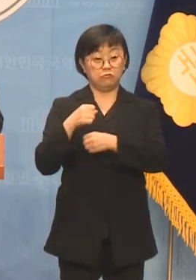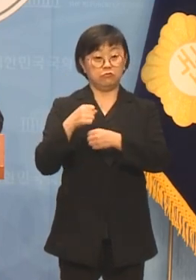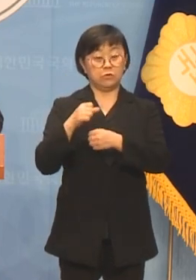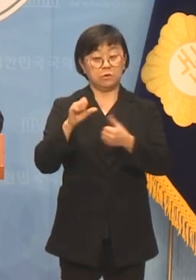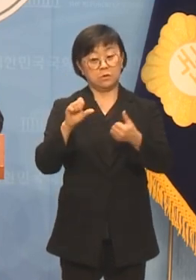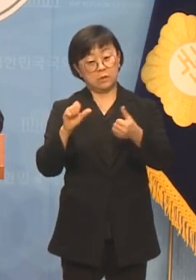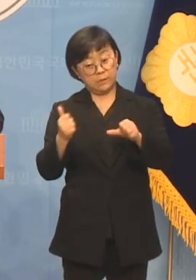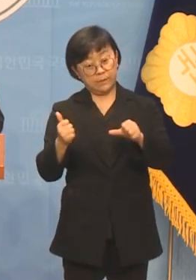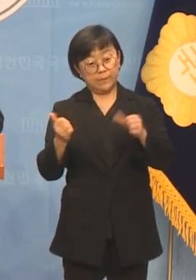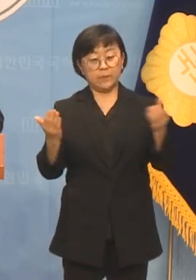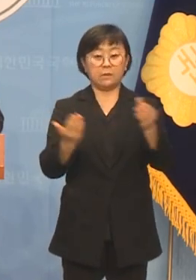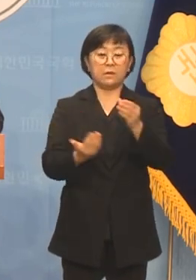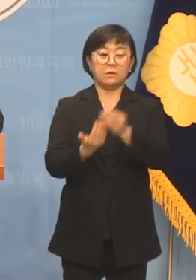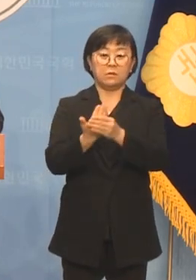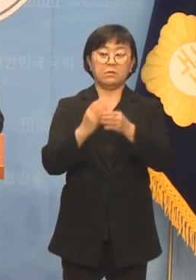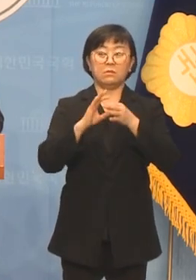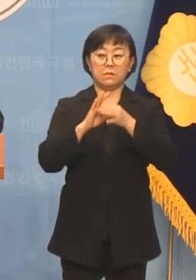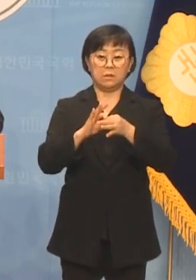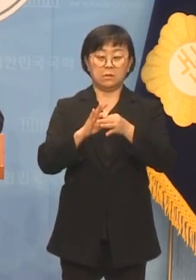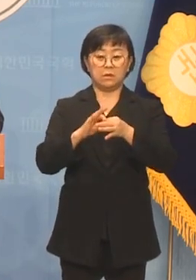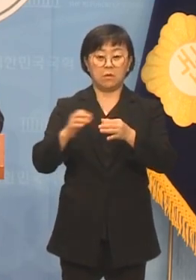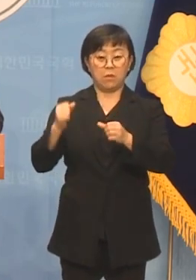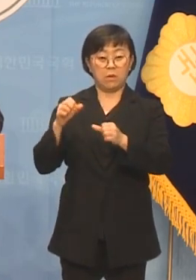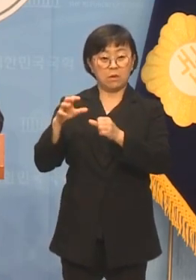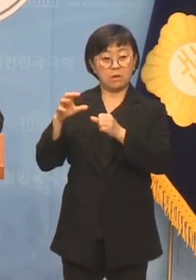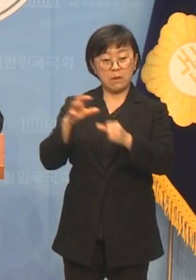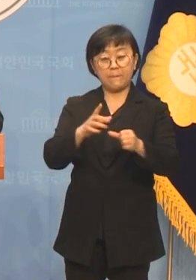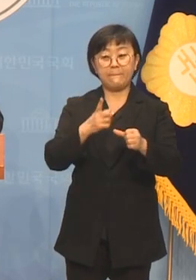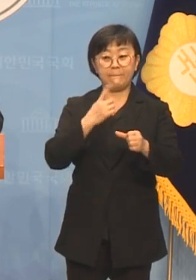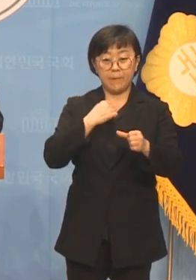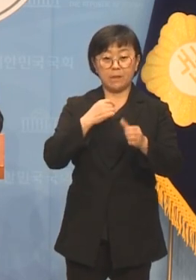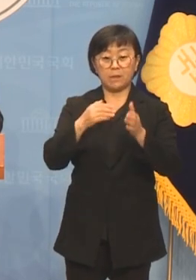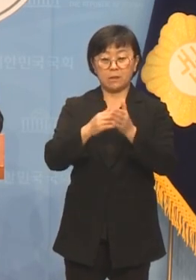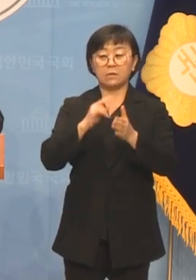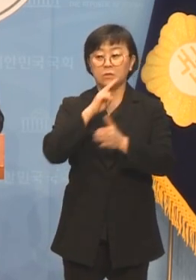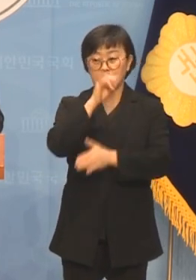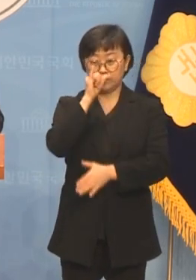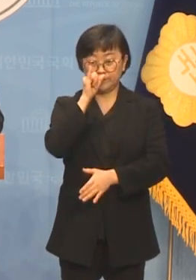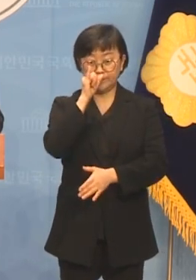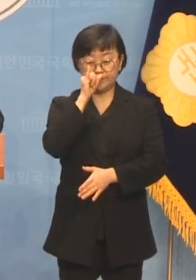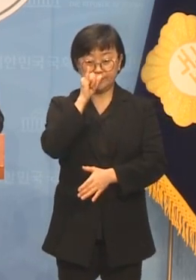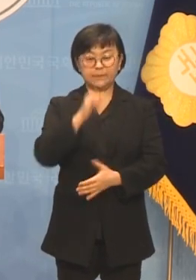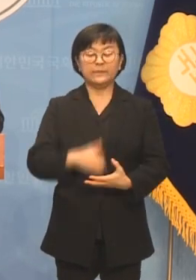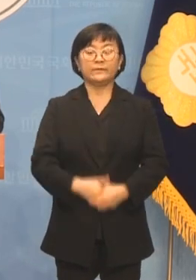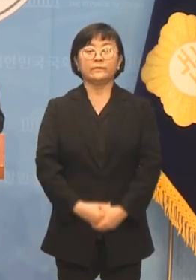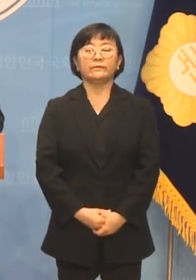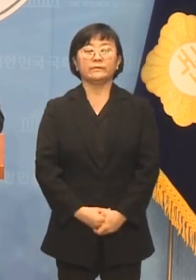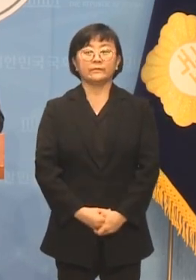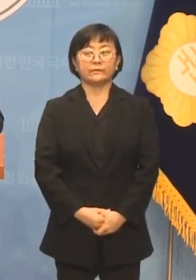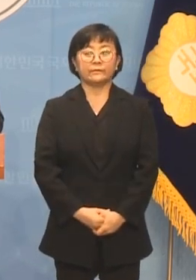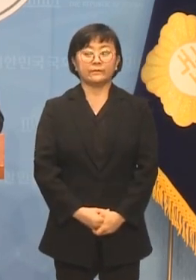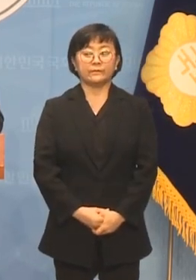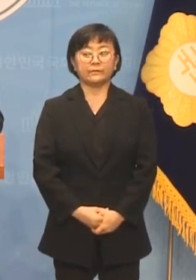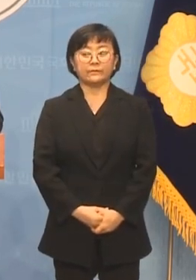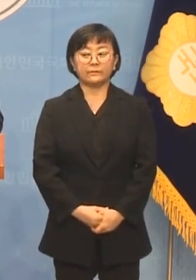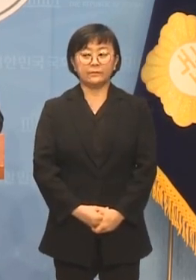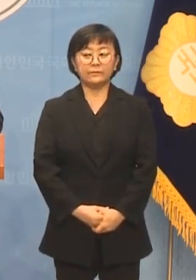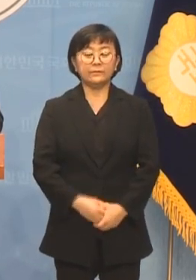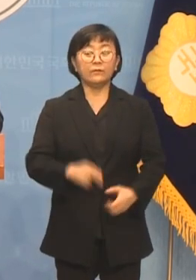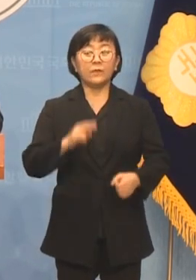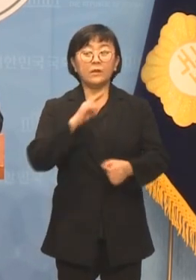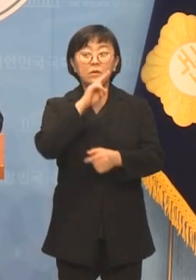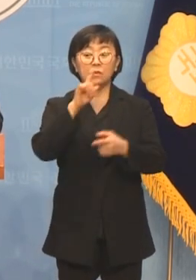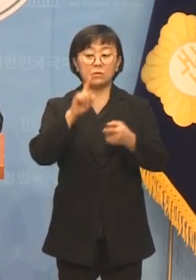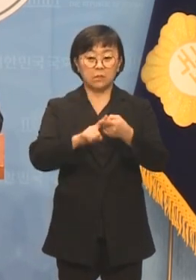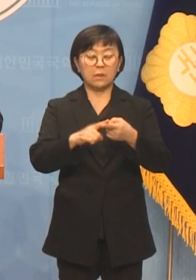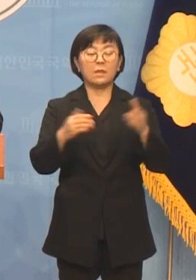사망 사건 관련된 외압을 시도했다라는 의혹을 받고 있고, 단순히 또 이